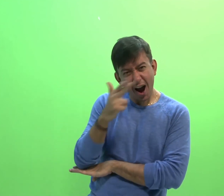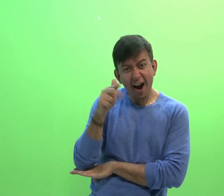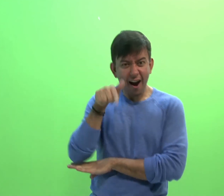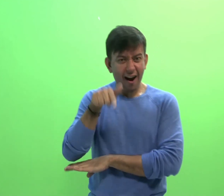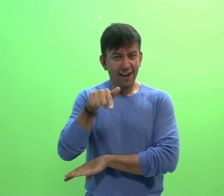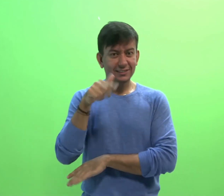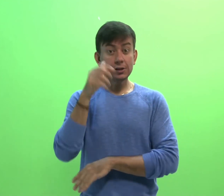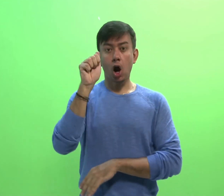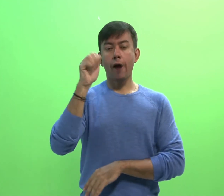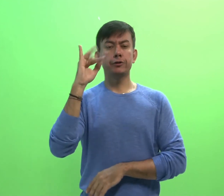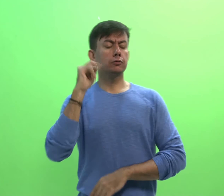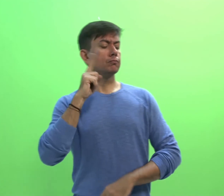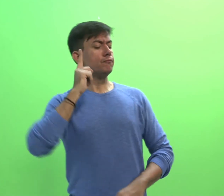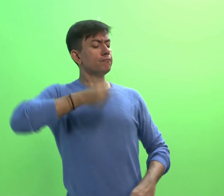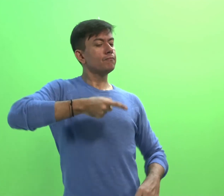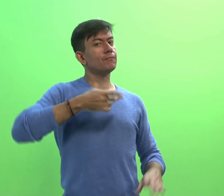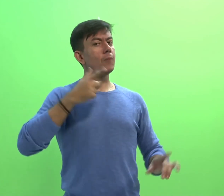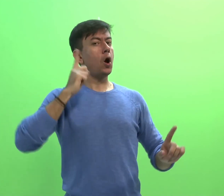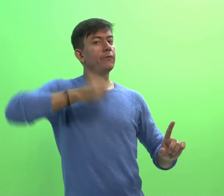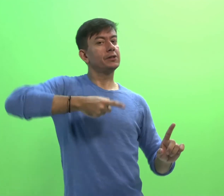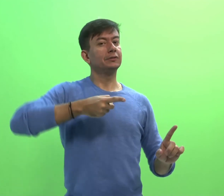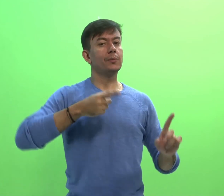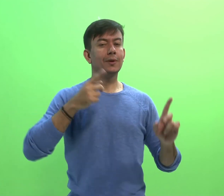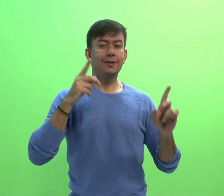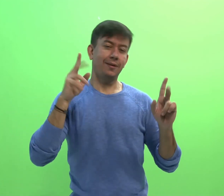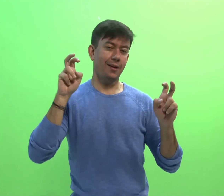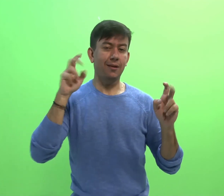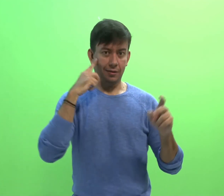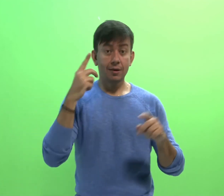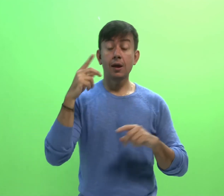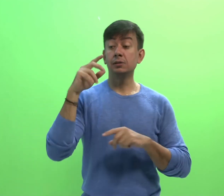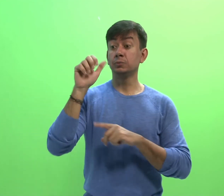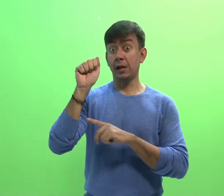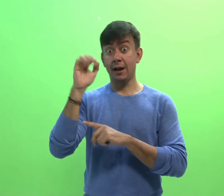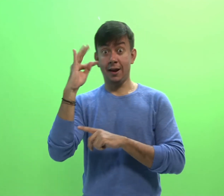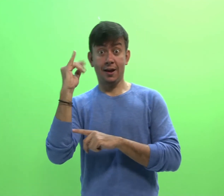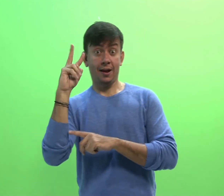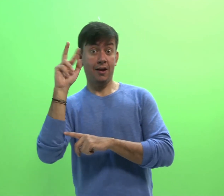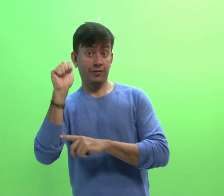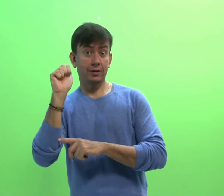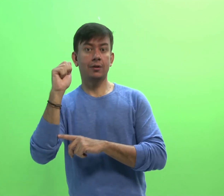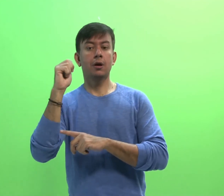Tipo isso. A ativa manda e a passiva obedece.